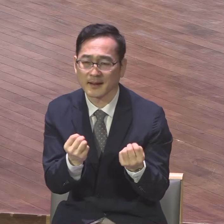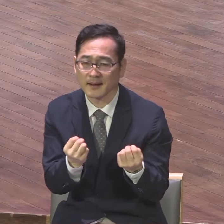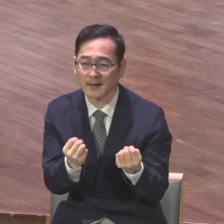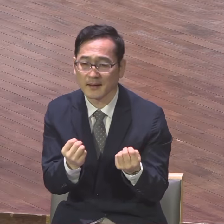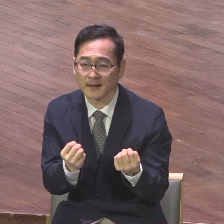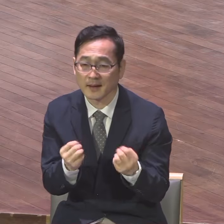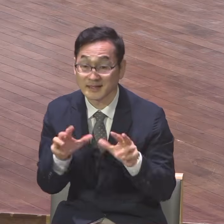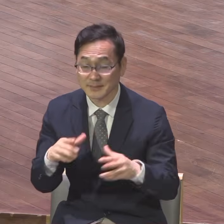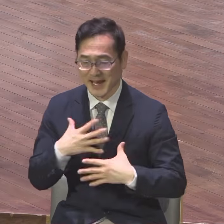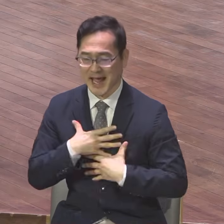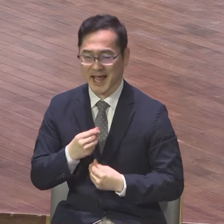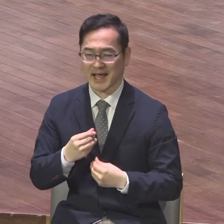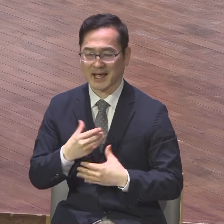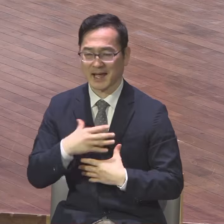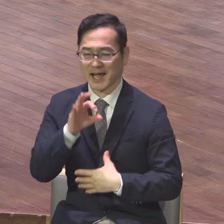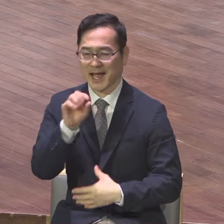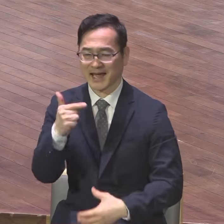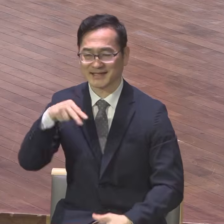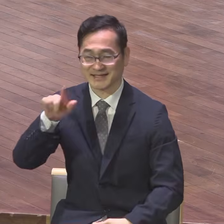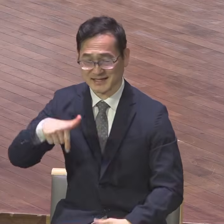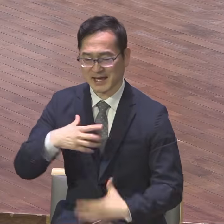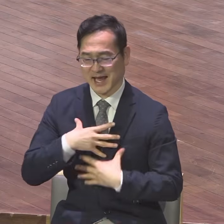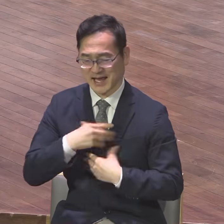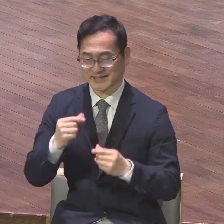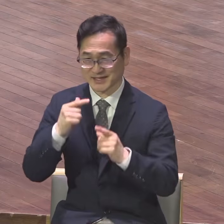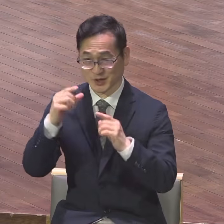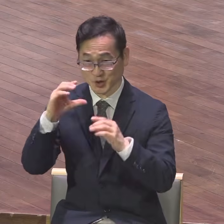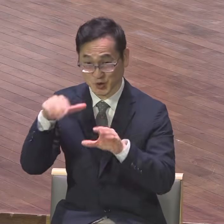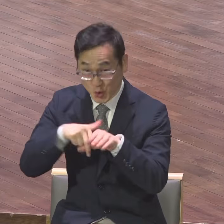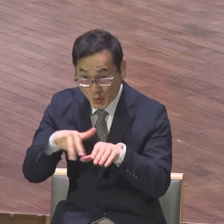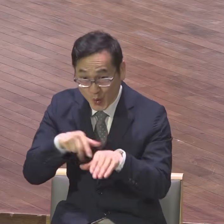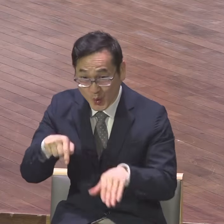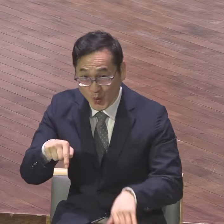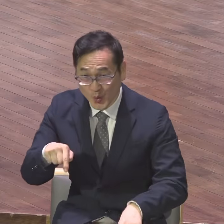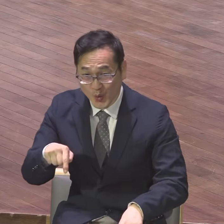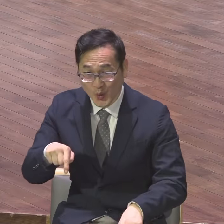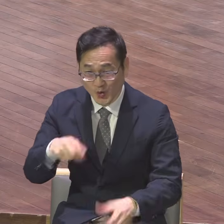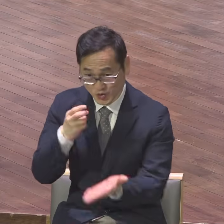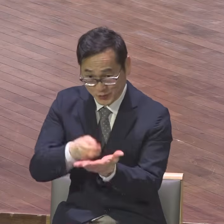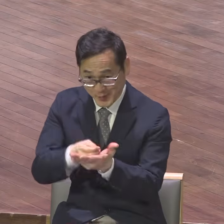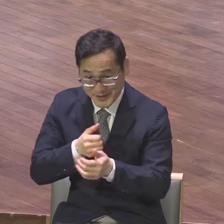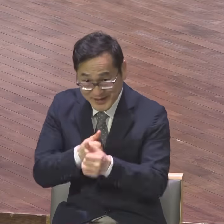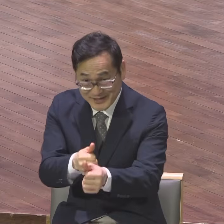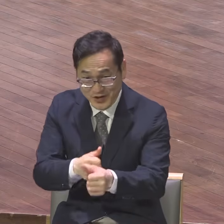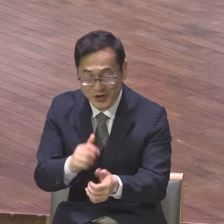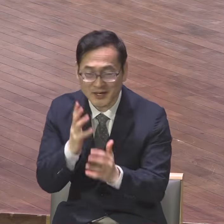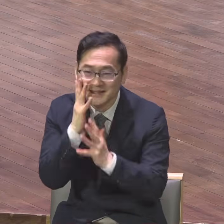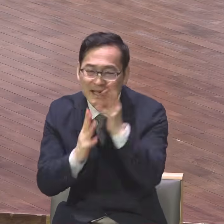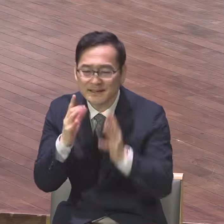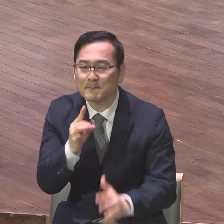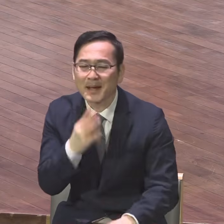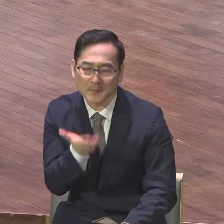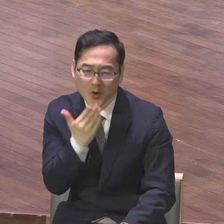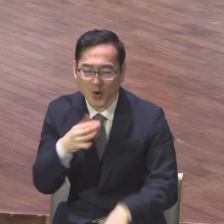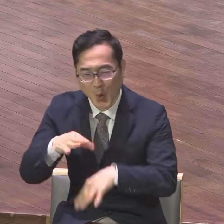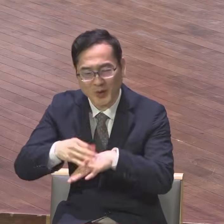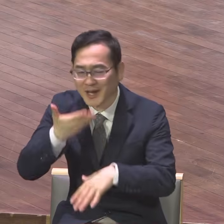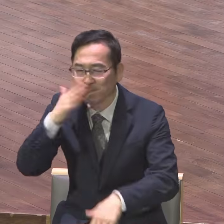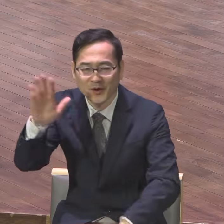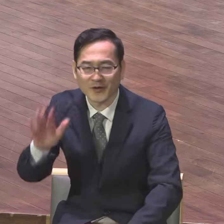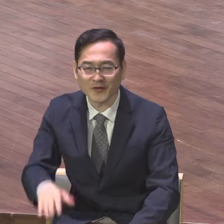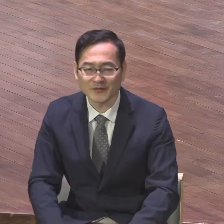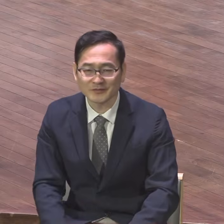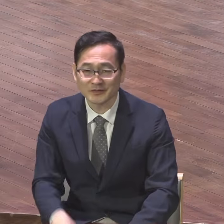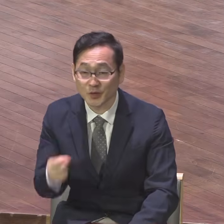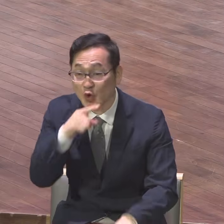지금도 안식교는요, 율법적 적용을 해서 채식만 강조합니다. 지금 안식교 많잖아요. 그들은 주일날